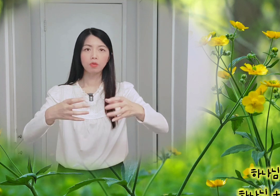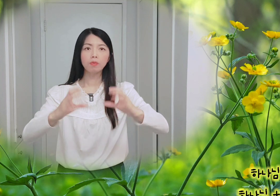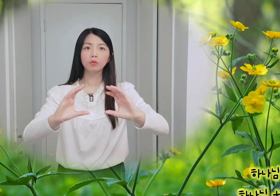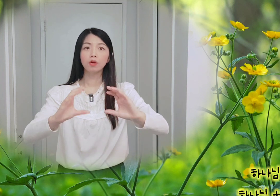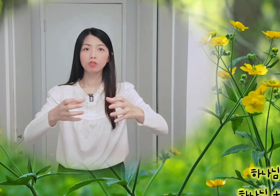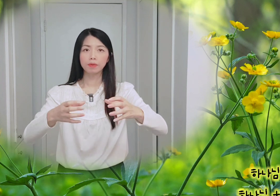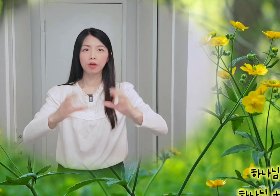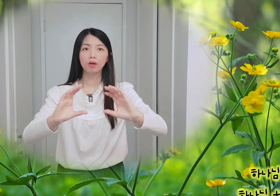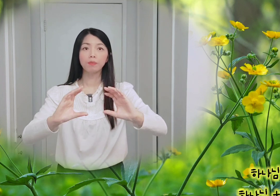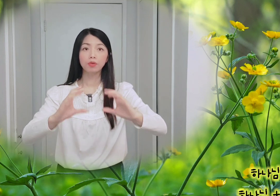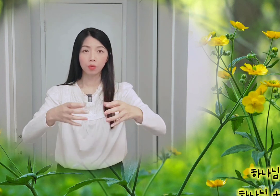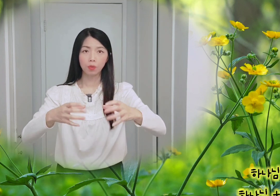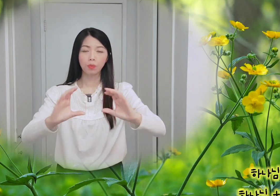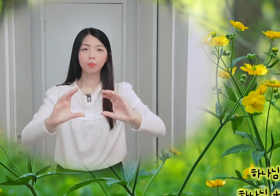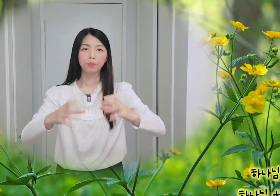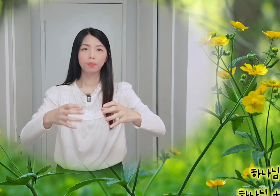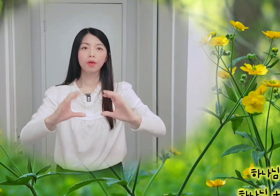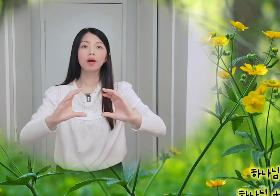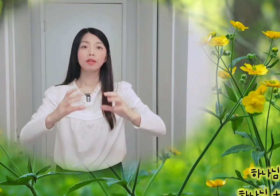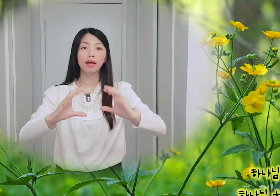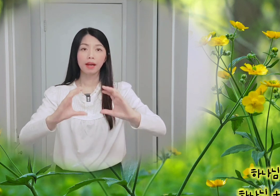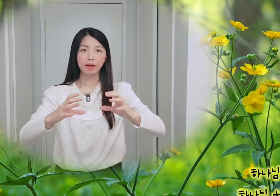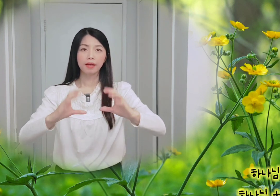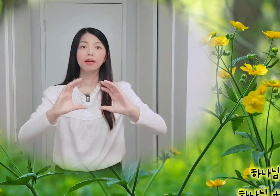이렇게 손목을 돌려주시면 돼요. 앞뒤로.